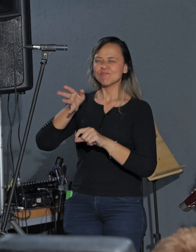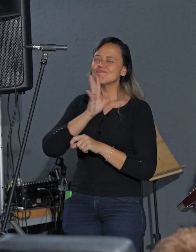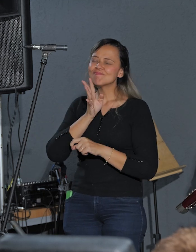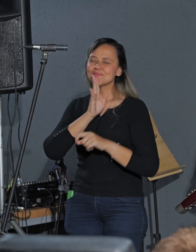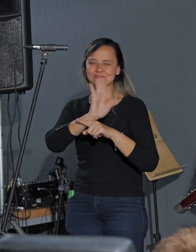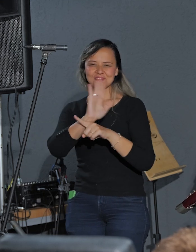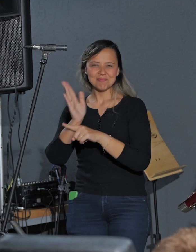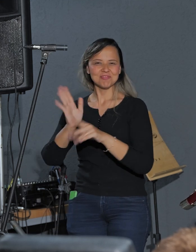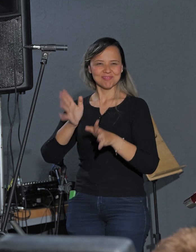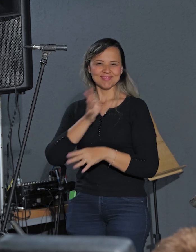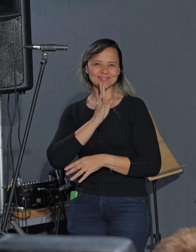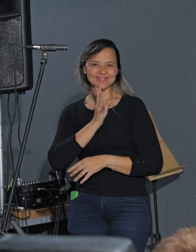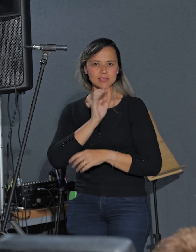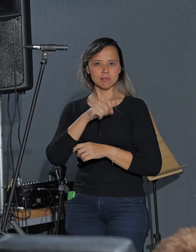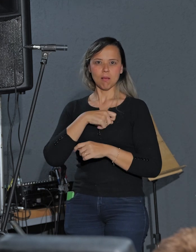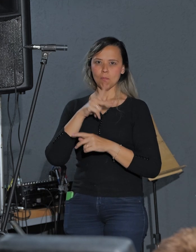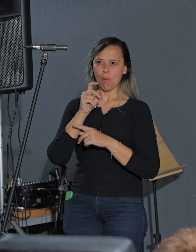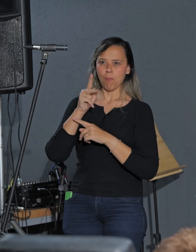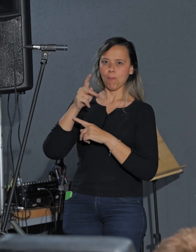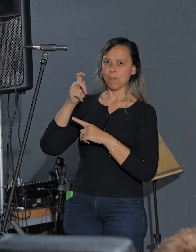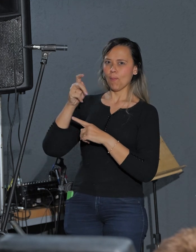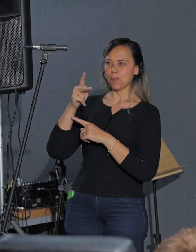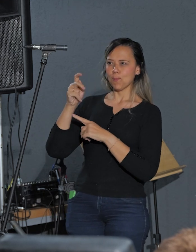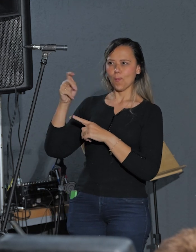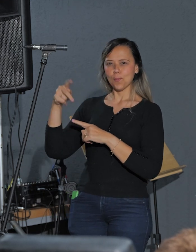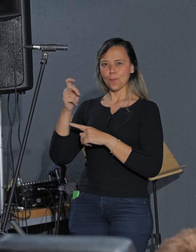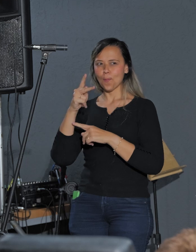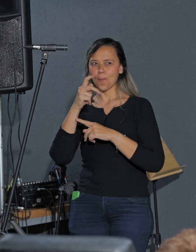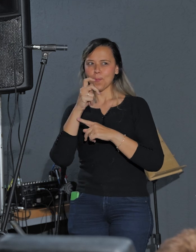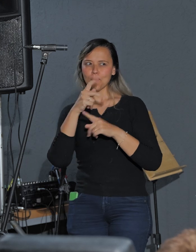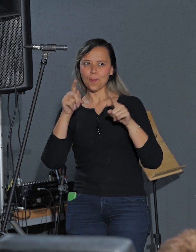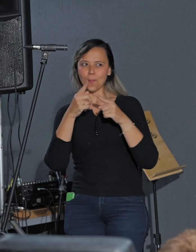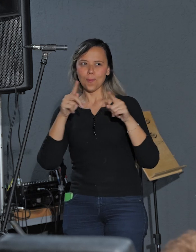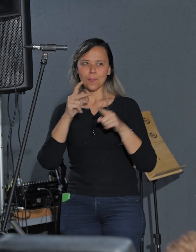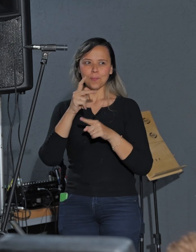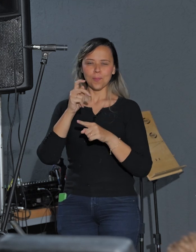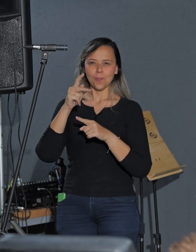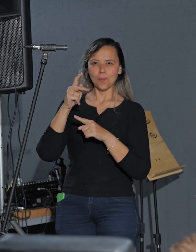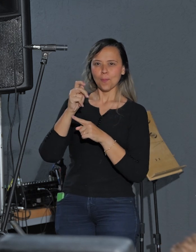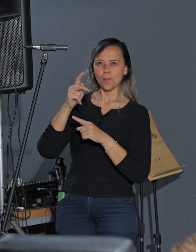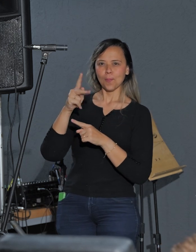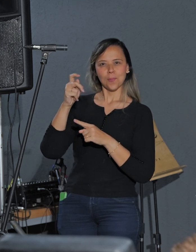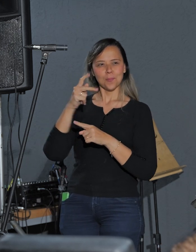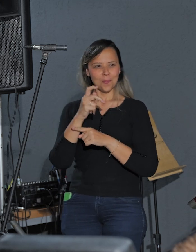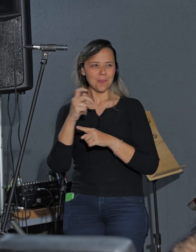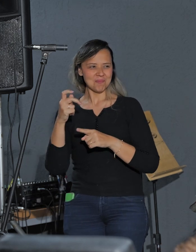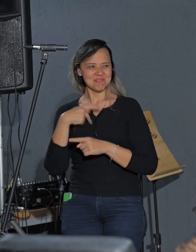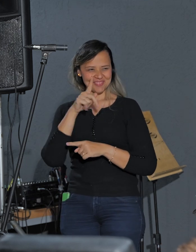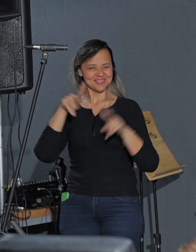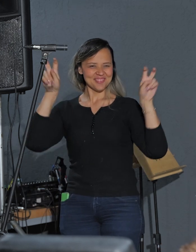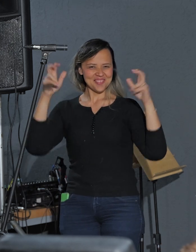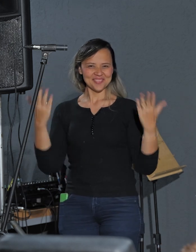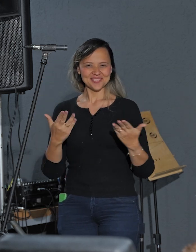em filme, né? Pom pom pom pom pom pom pom pom pom pim pim pom pom pom pom pim. E é esse